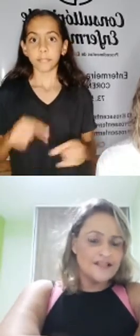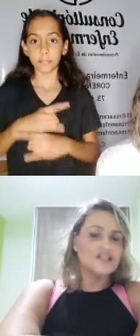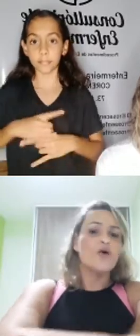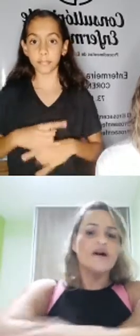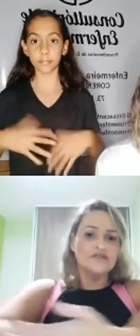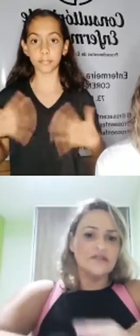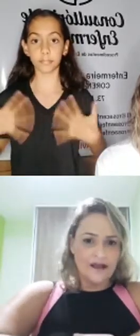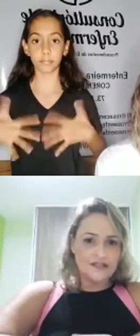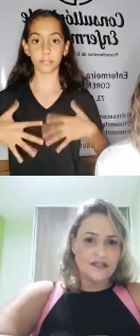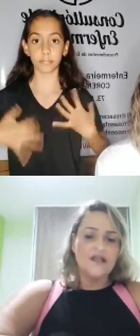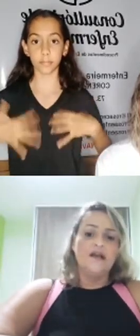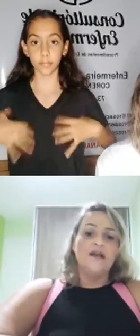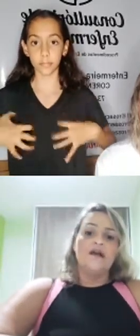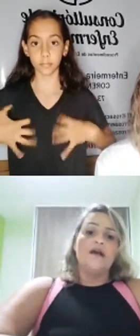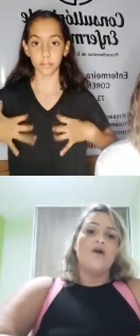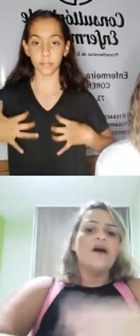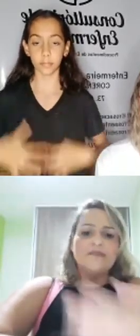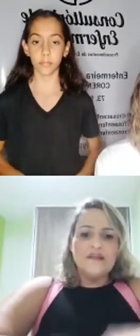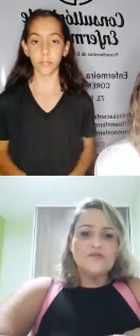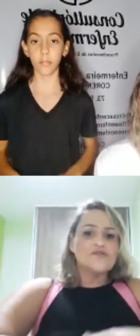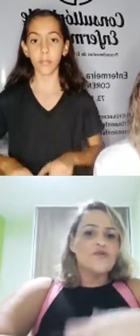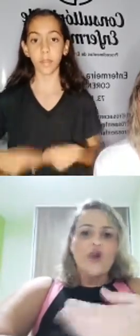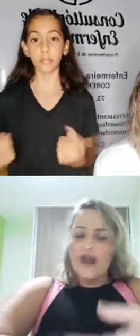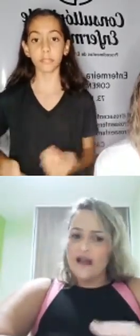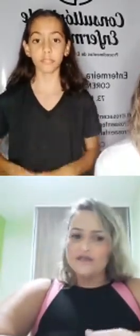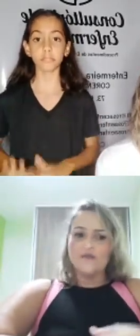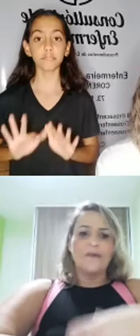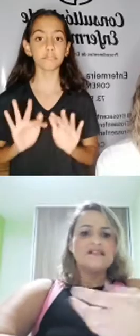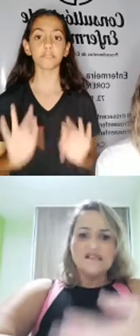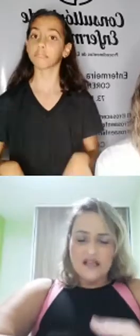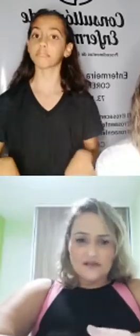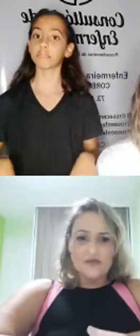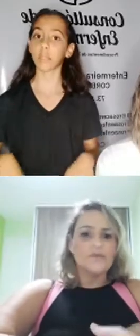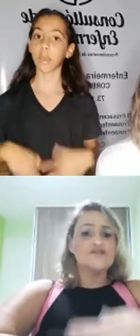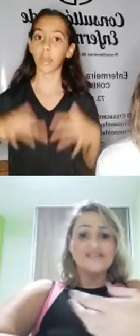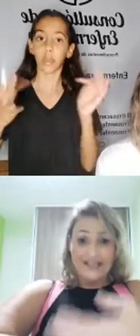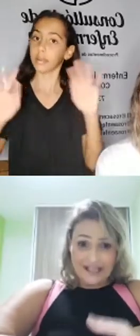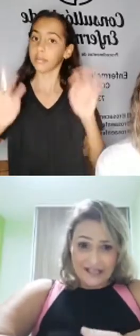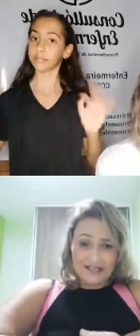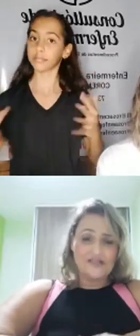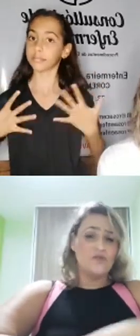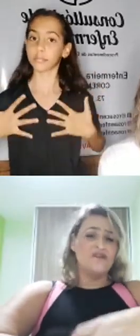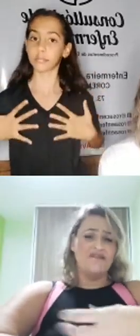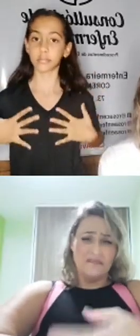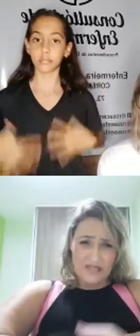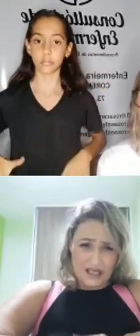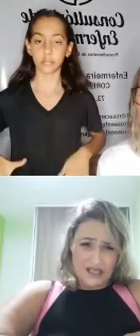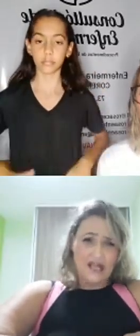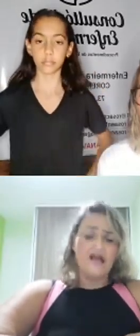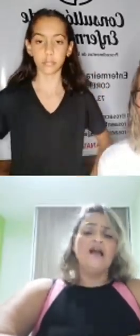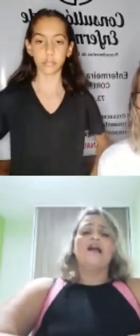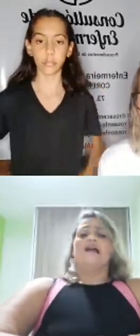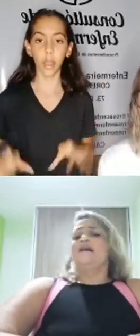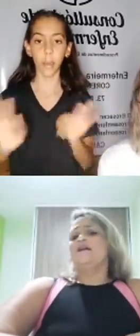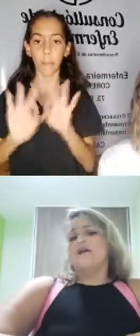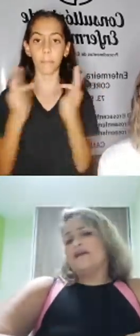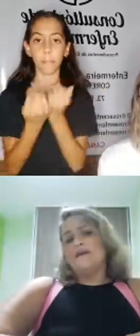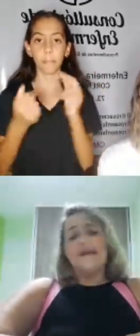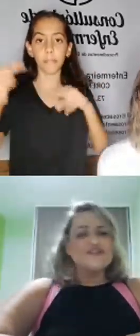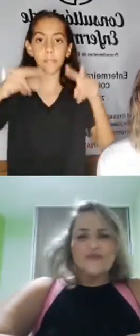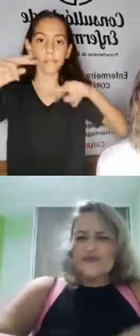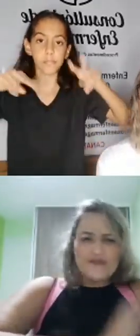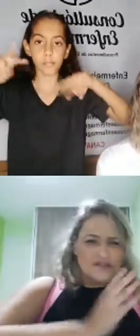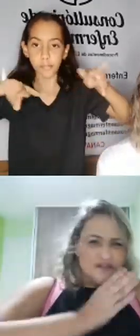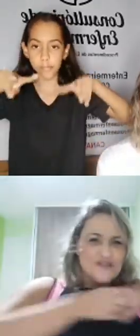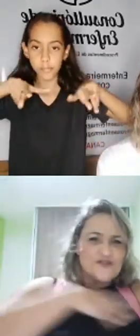que estou à vontade com Que bom. amigos, com colegas, com pacientes, com pessoas queridas, com minha família. E